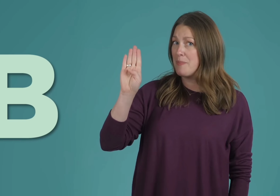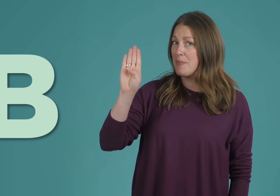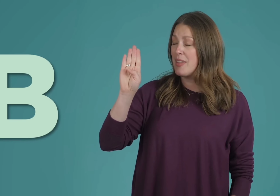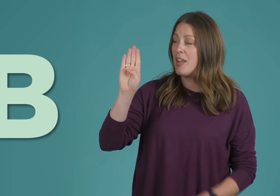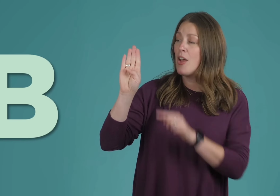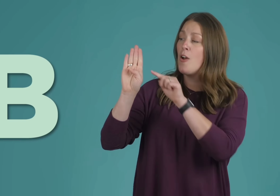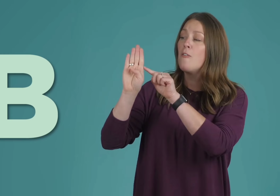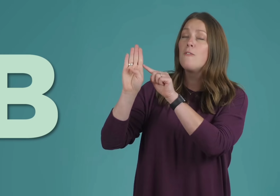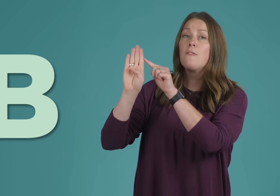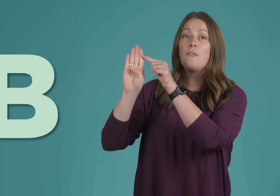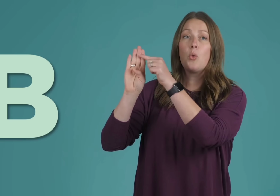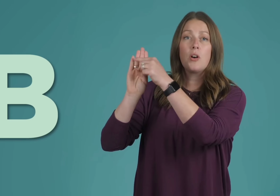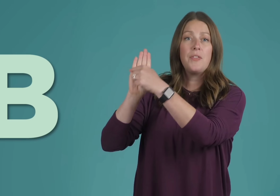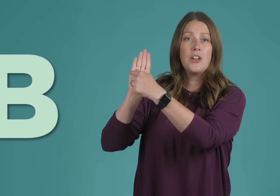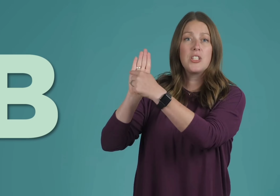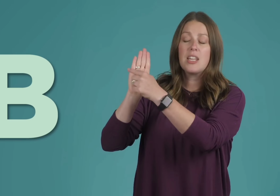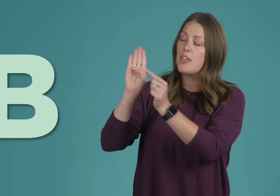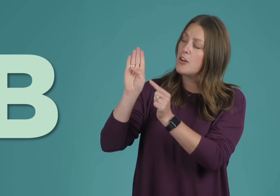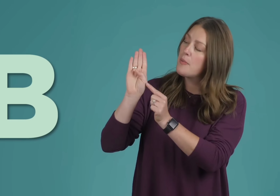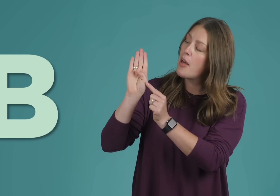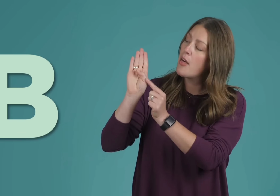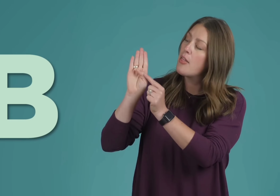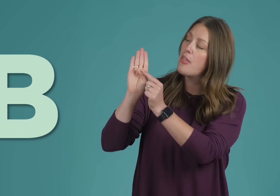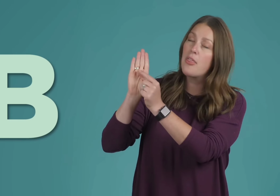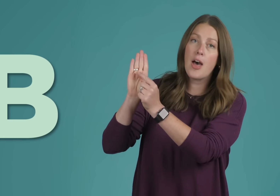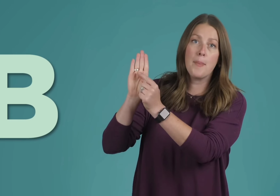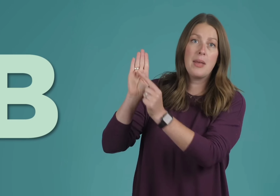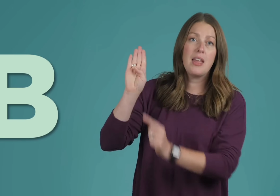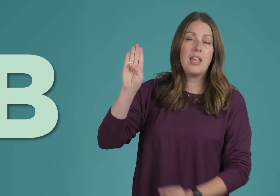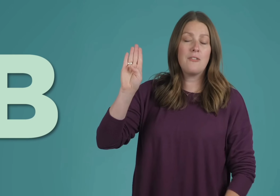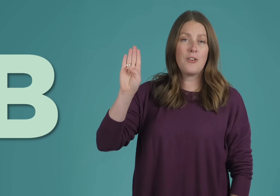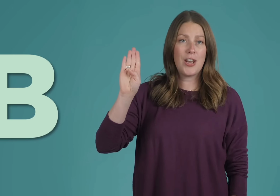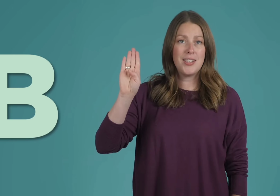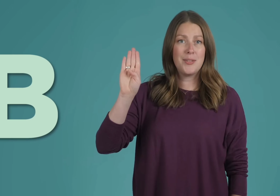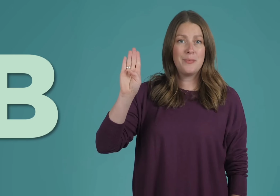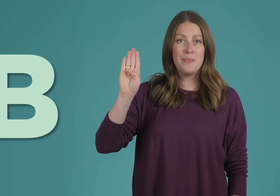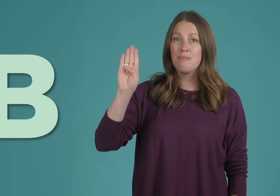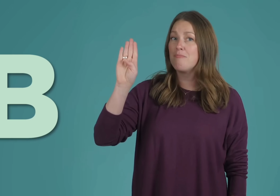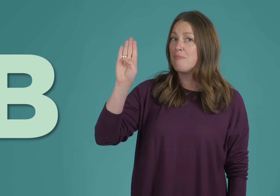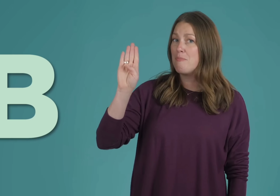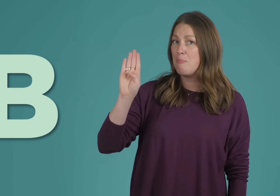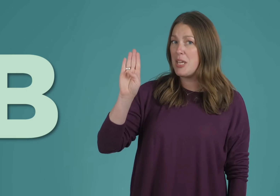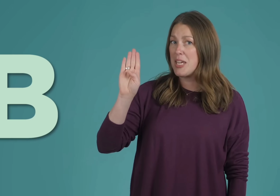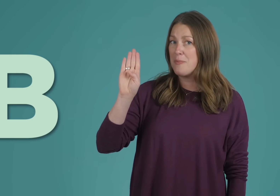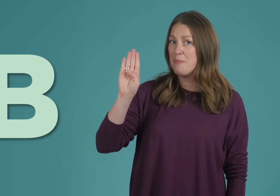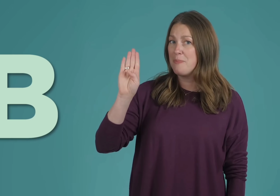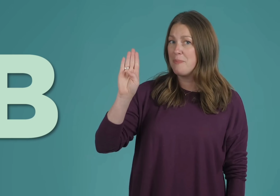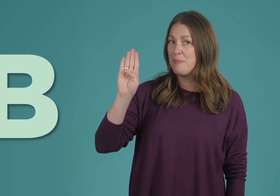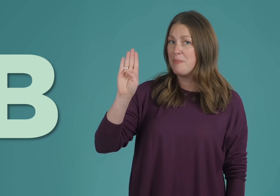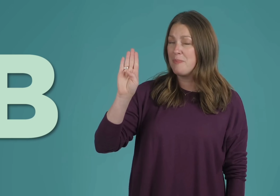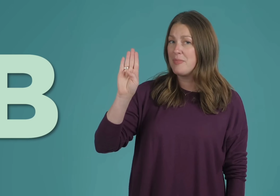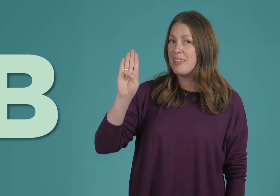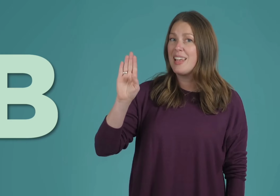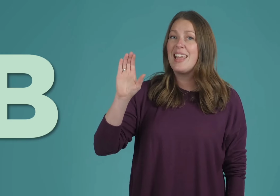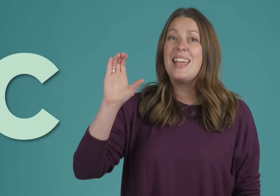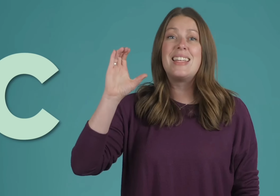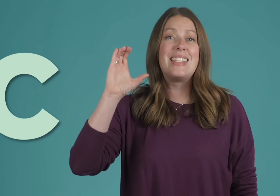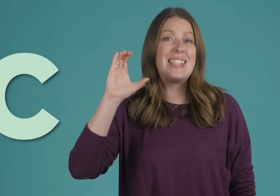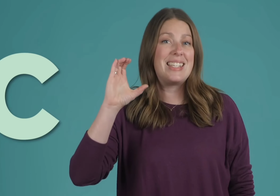B. Ìka mẹ́rẹ̀ẹ̀rin wọ́n máa dúró papọ̀, àtàǹpàkò máa wà ní àtẹ́lẹwọ́. B.